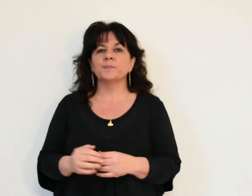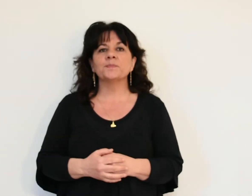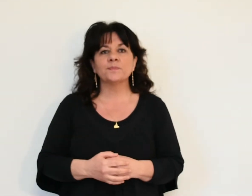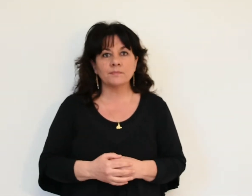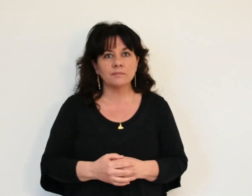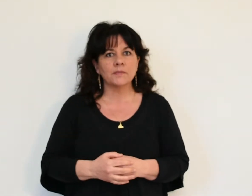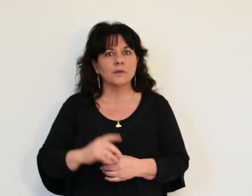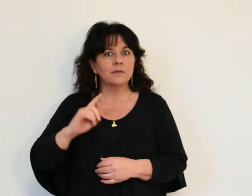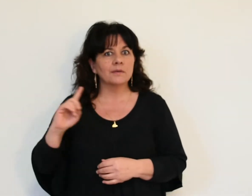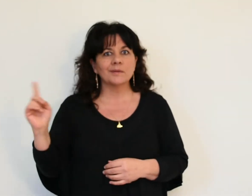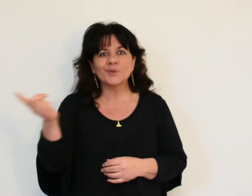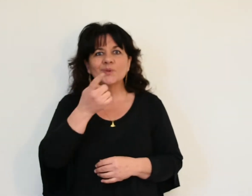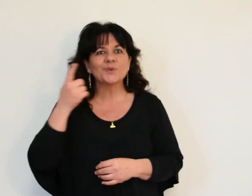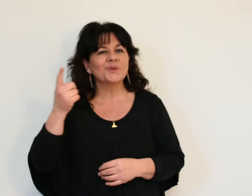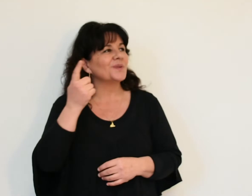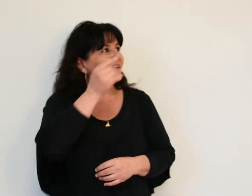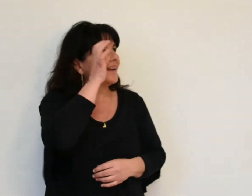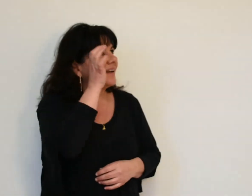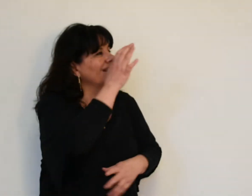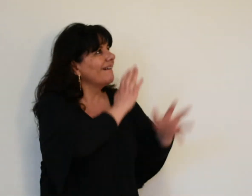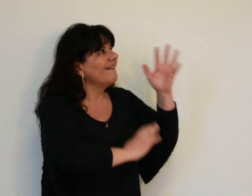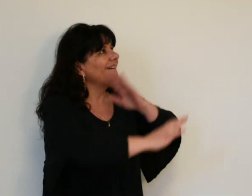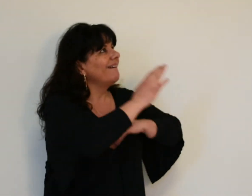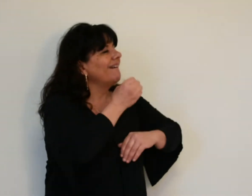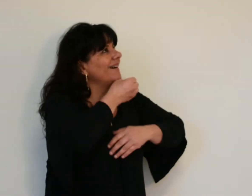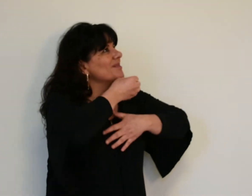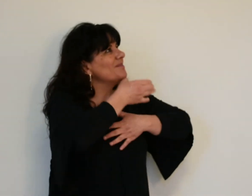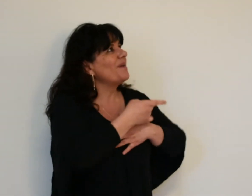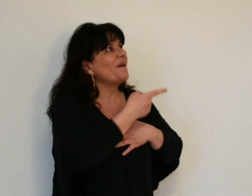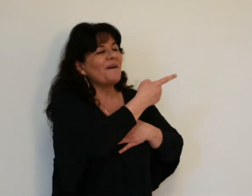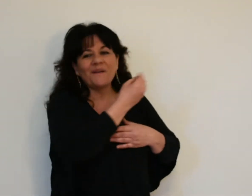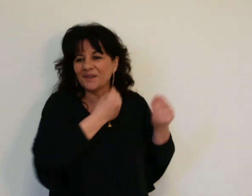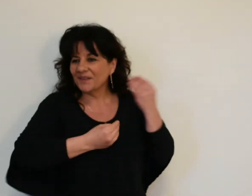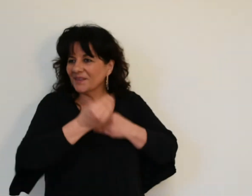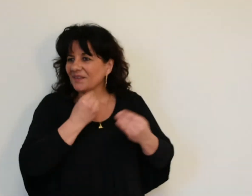Tous lui rendaient témoignage et s'étonnaient des paroles de grâce qui sortaient de sa bouche.